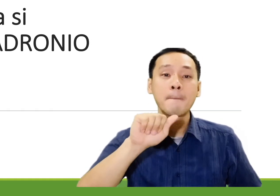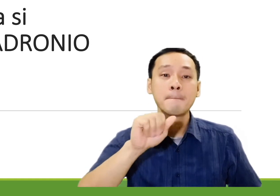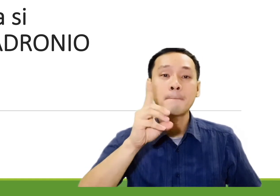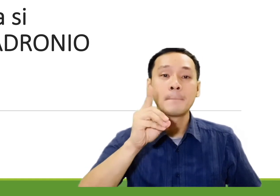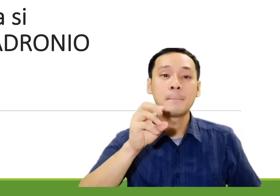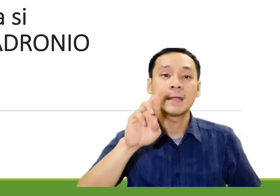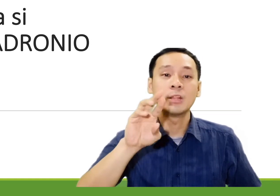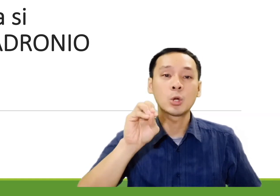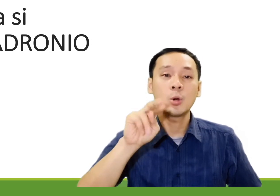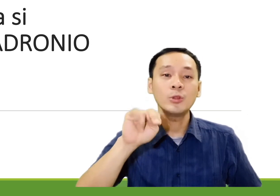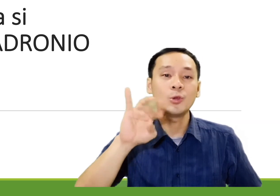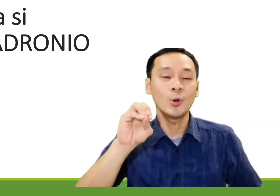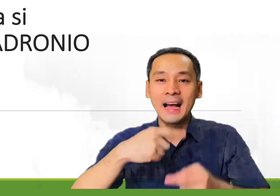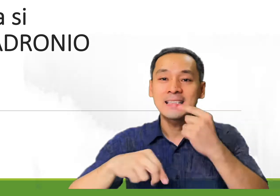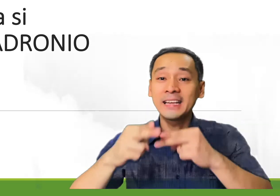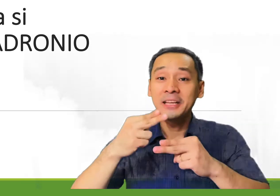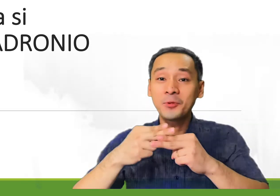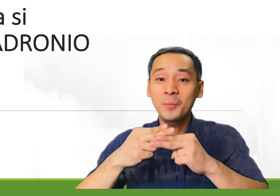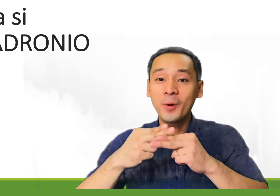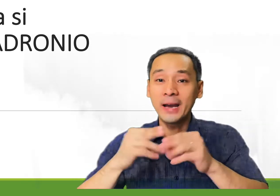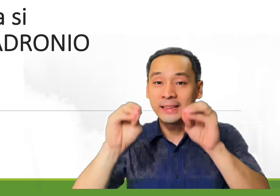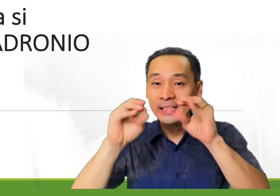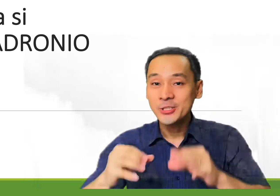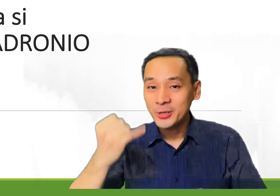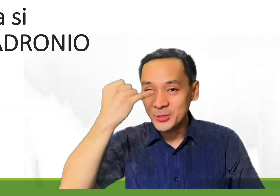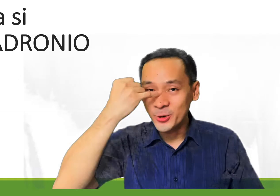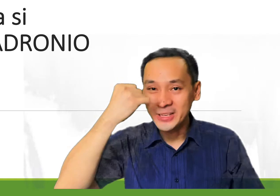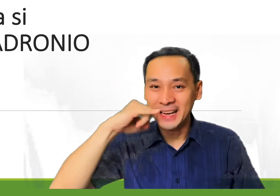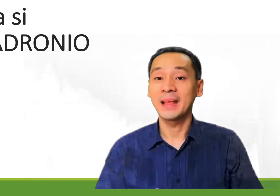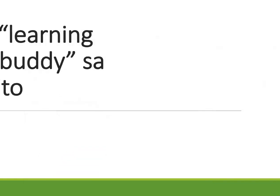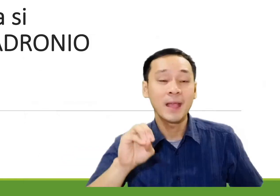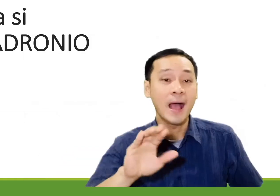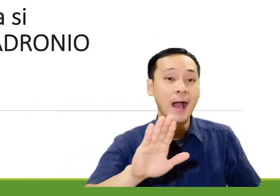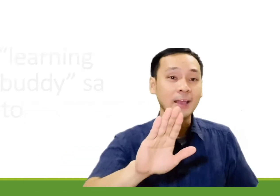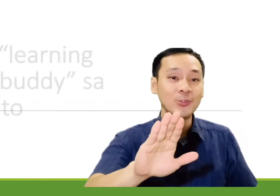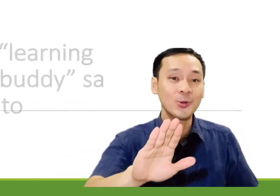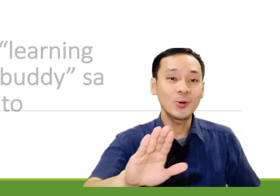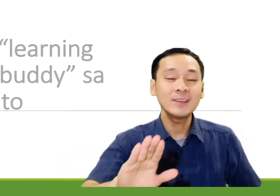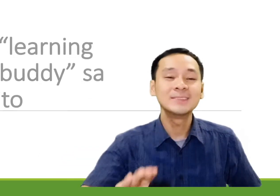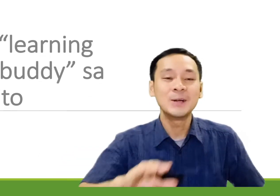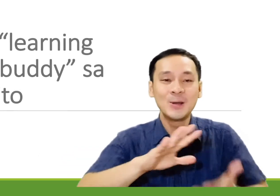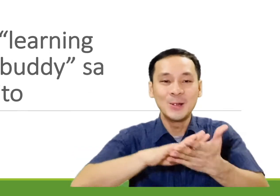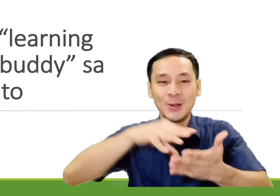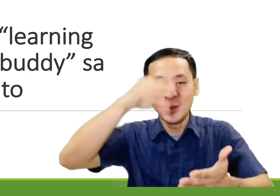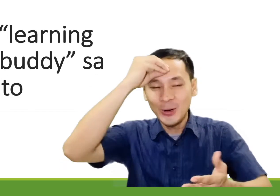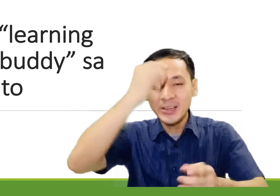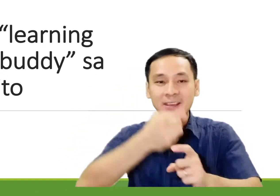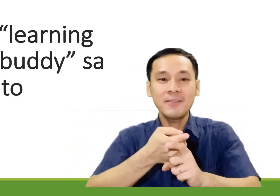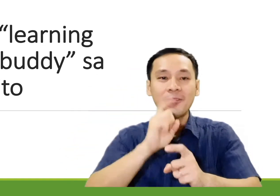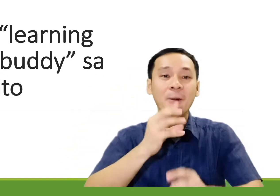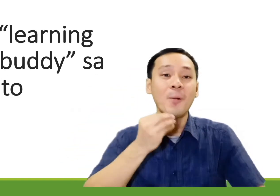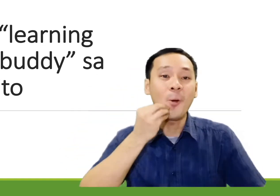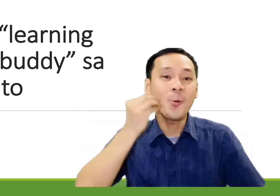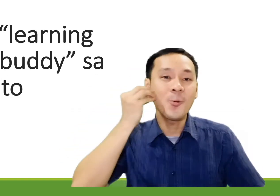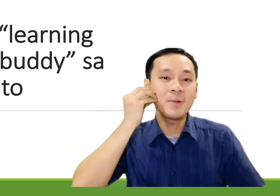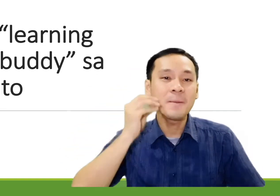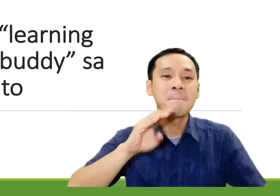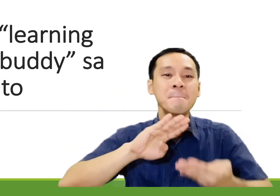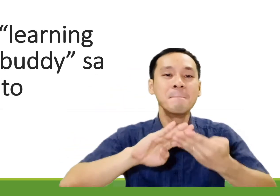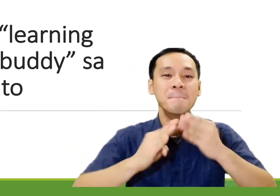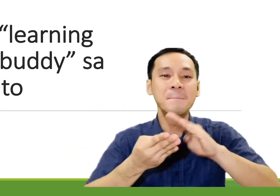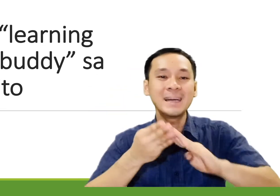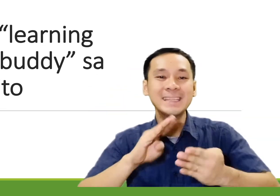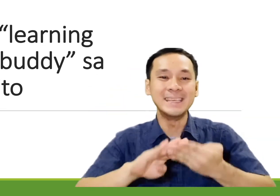Jordan Madronio. Ang sign name ko po ay Teacher Jordan, ang inyong Learning from